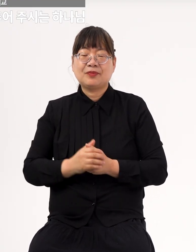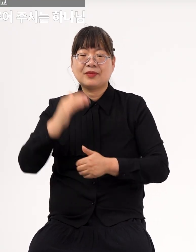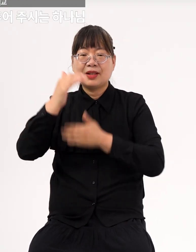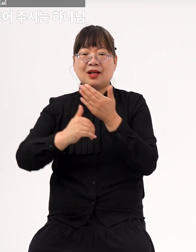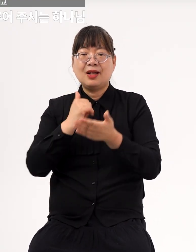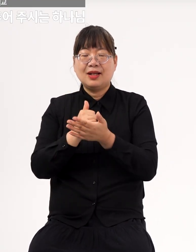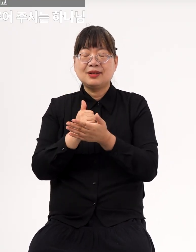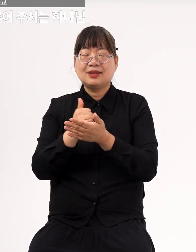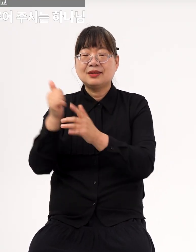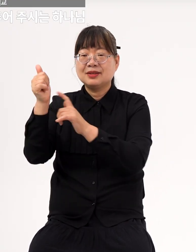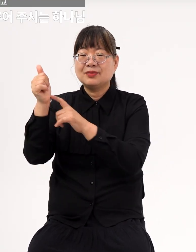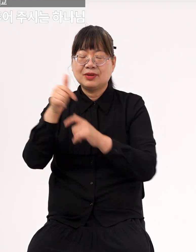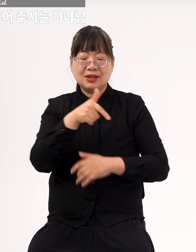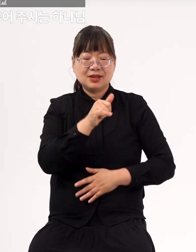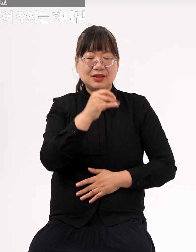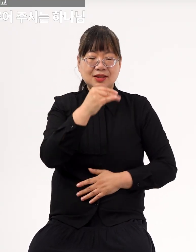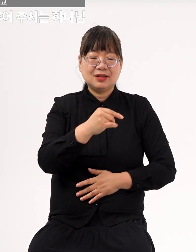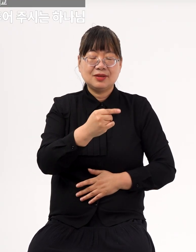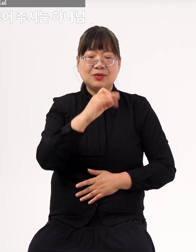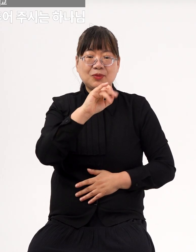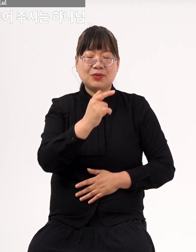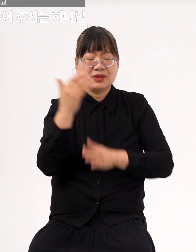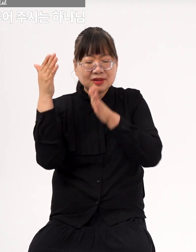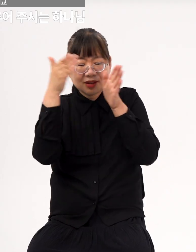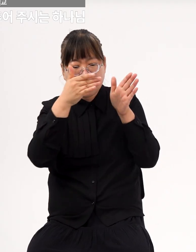하나님의 기도원을 향한 태도예요.